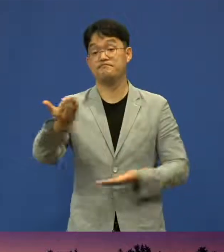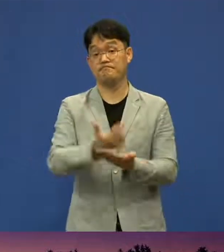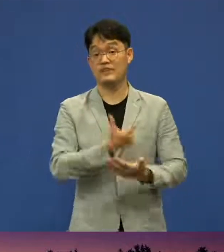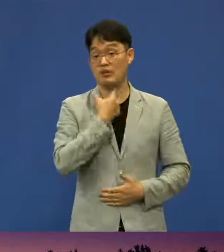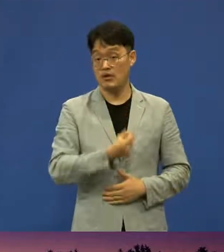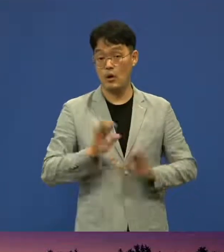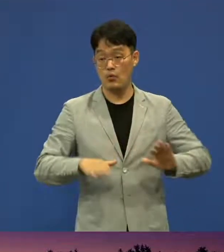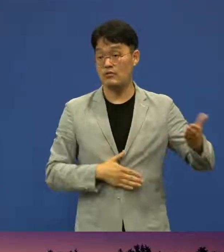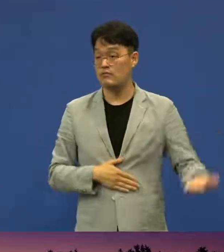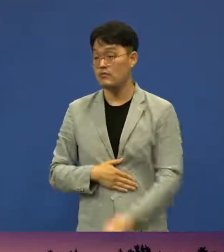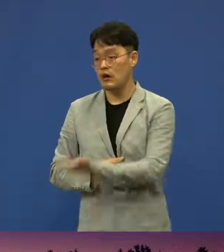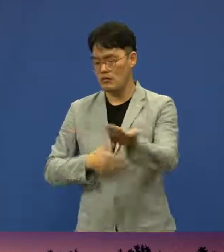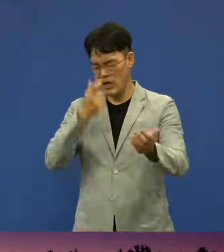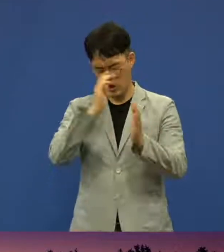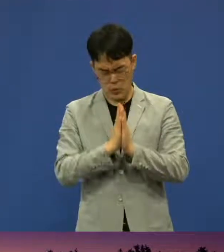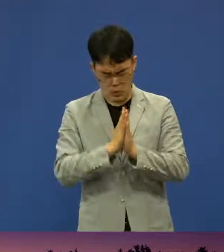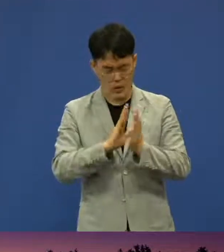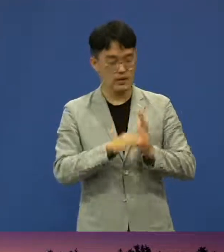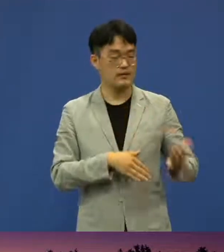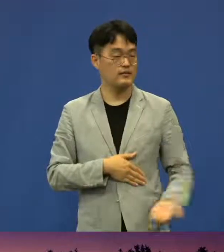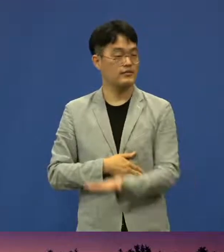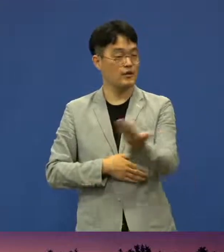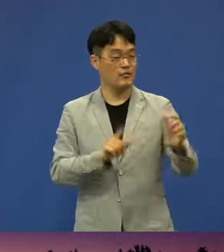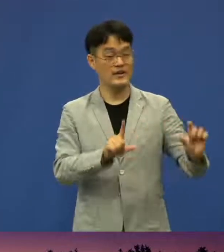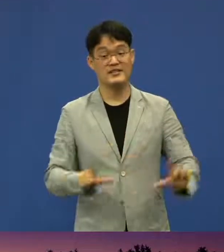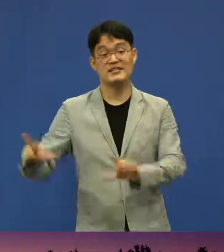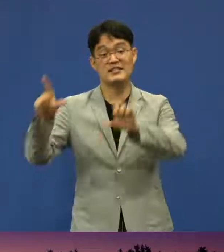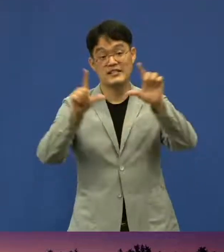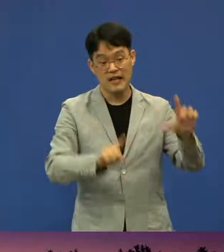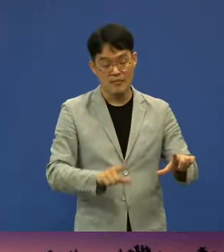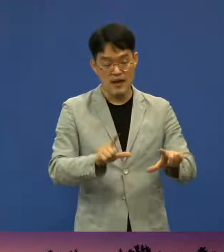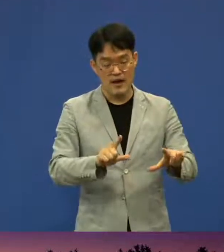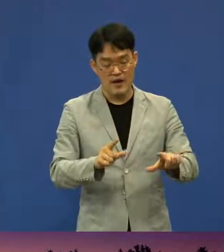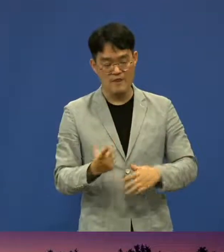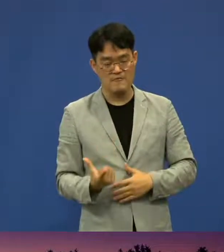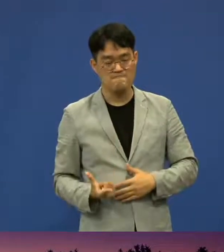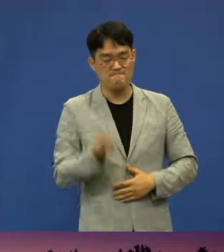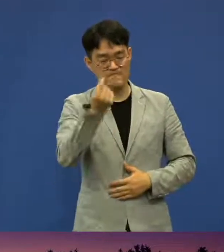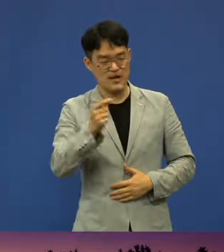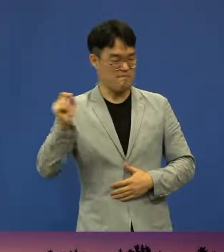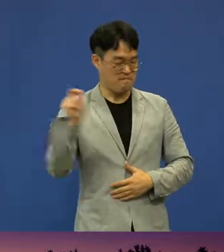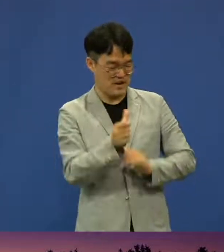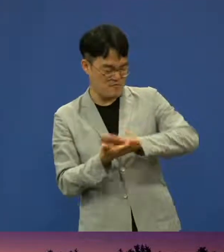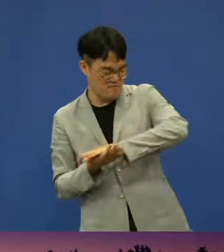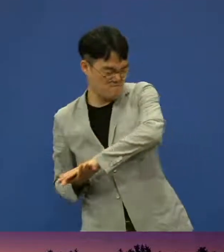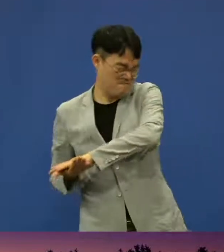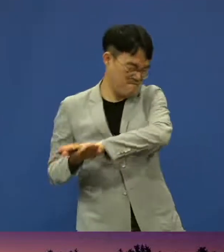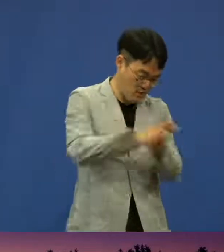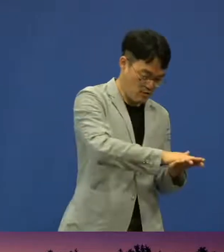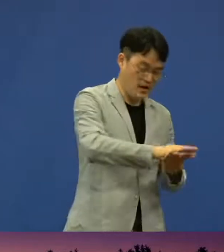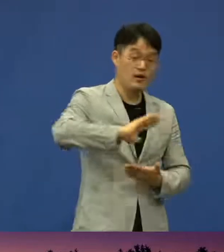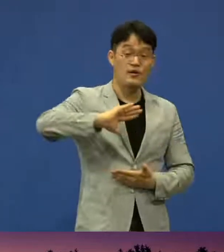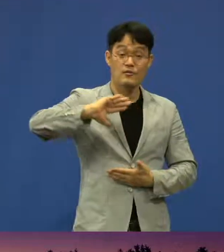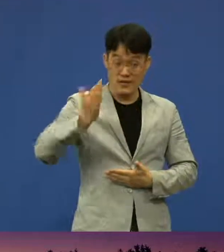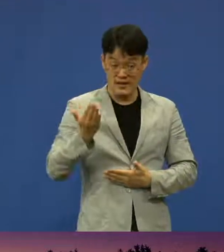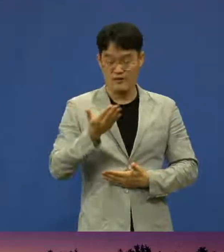기도할 때 여러분들의 삶에 레디컬한 변화가 있기를 주님의 이름으로 간절히